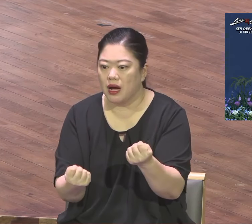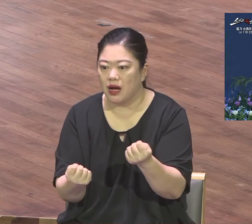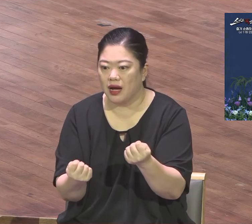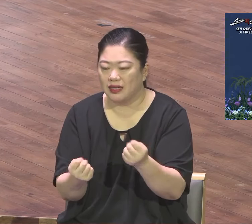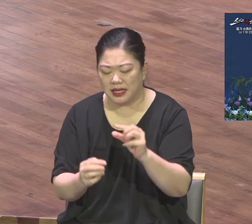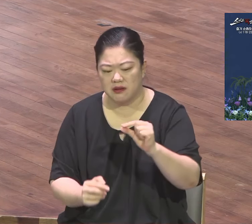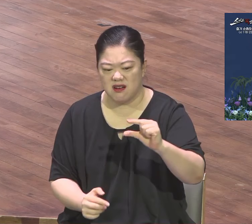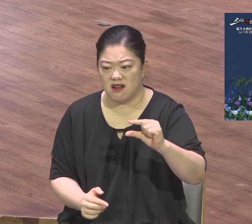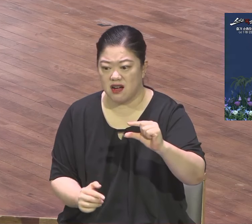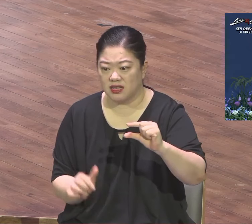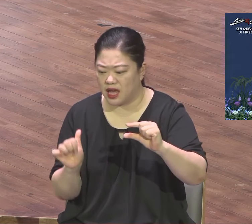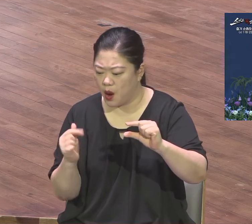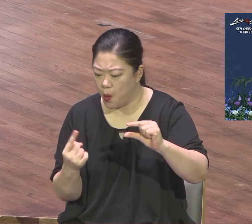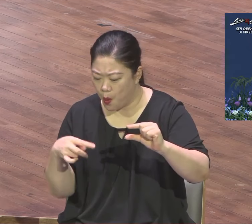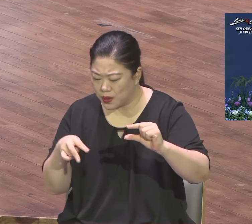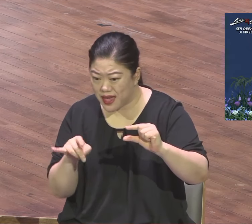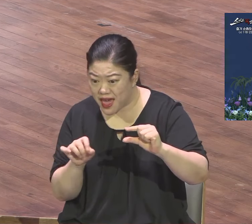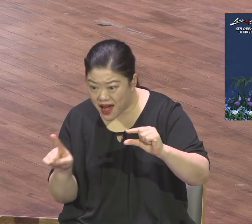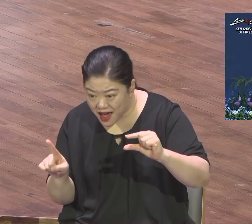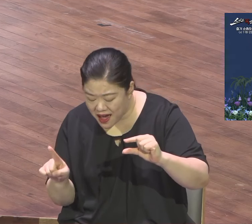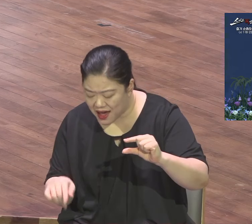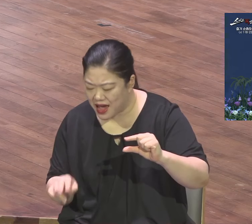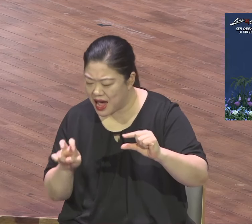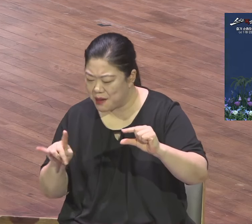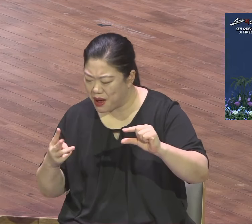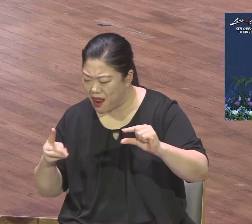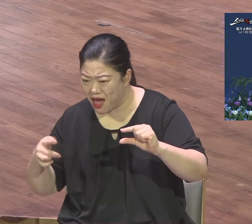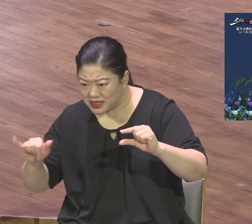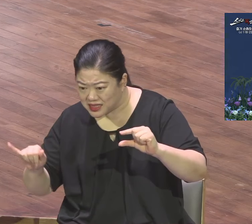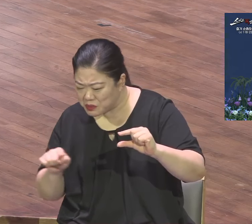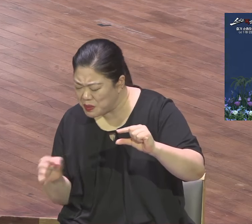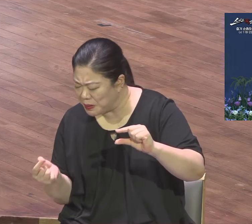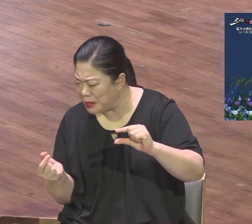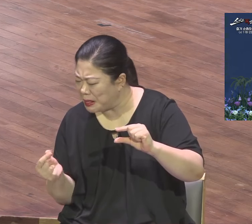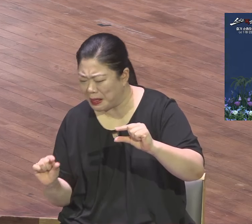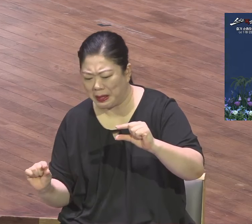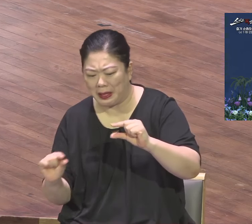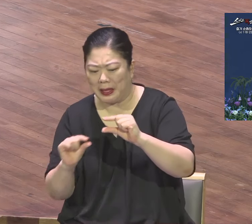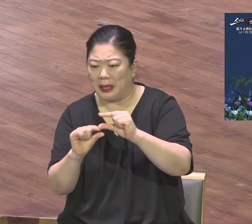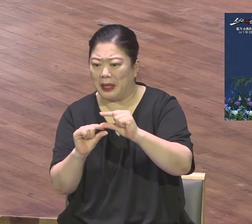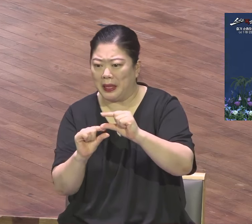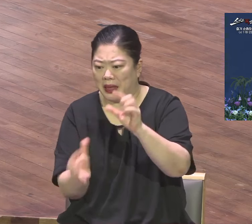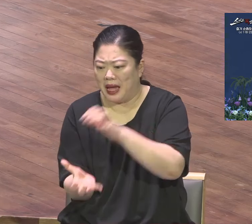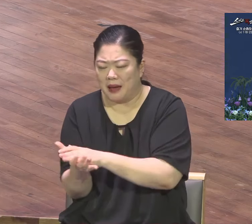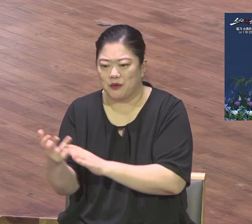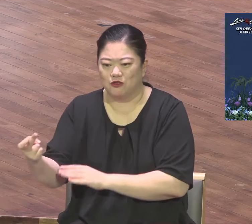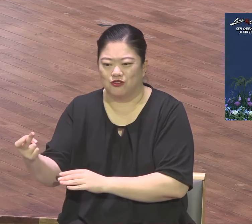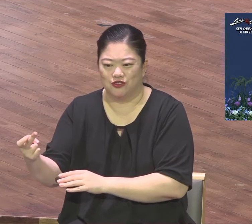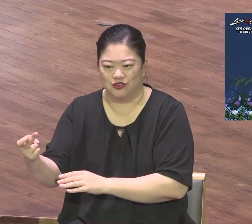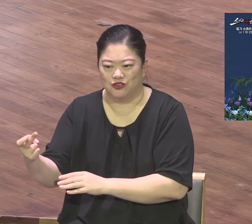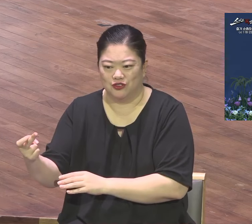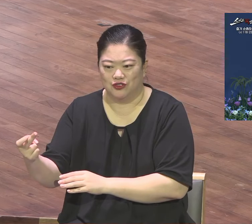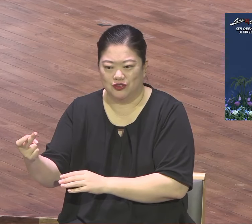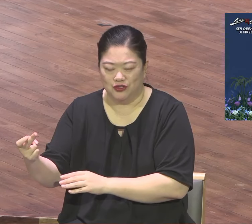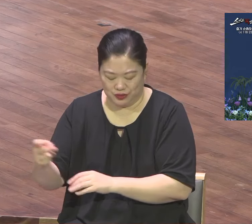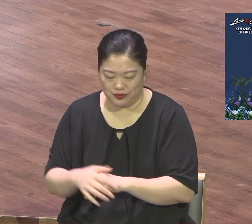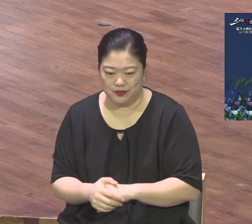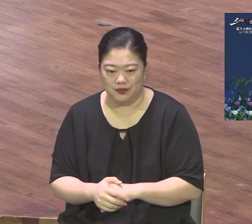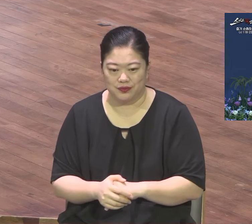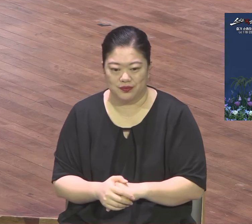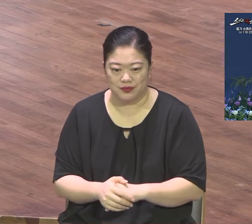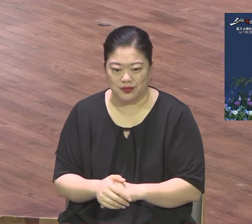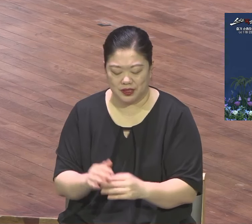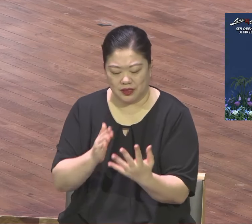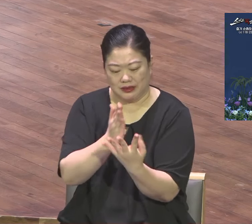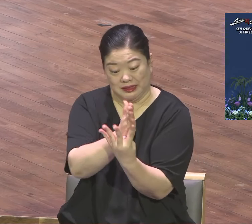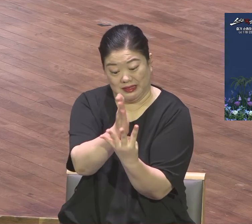적은 호시아부터 말라기까지를 소선지서라 12권을 말하지요. 그래서 신약 말씀도